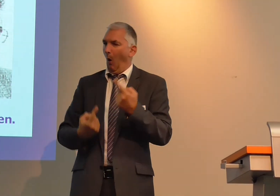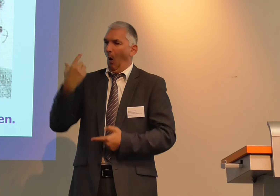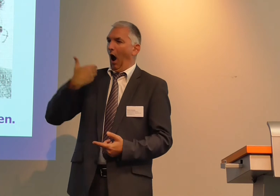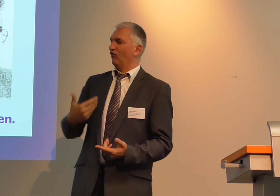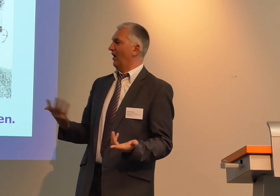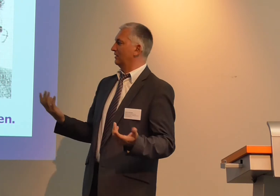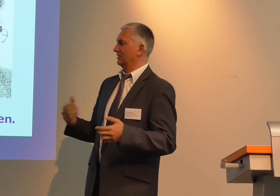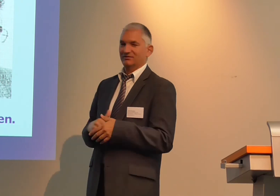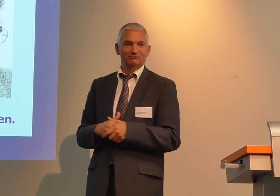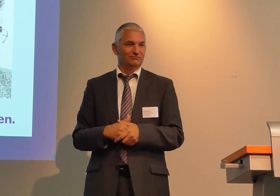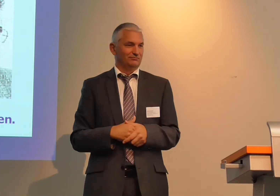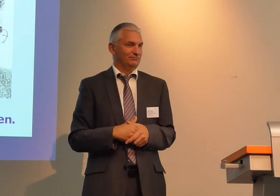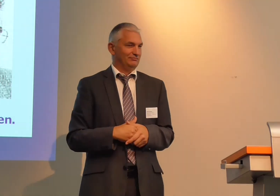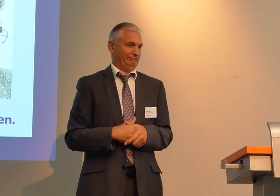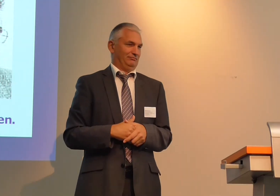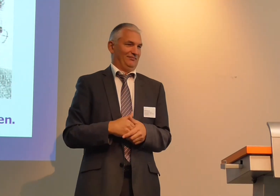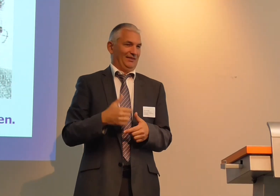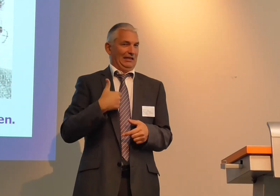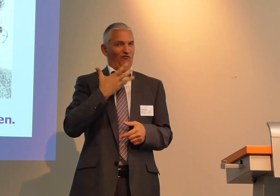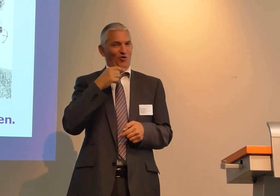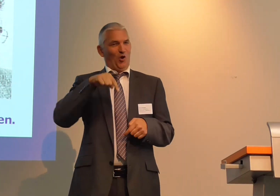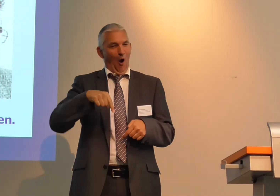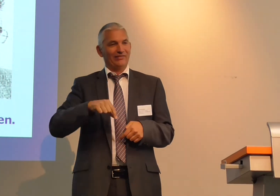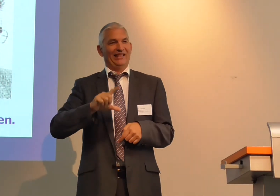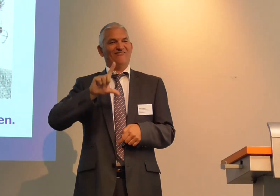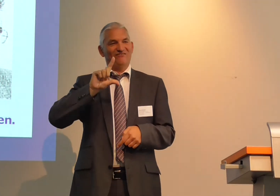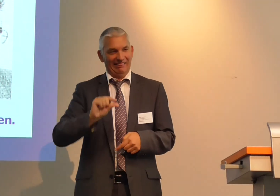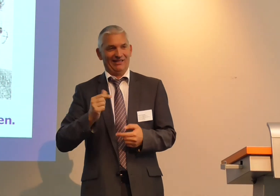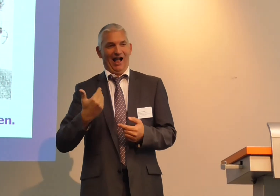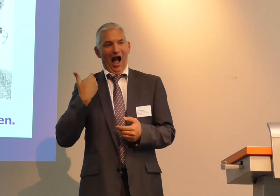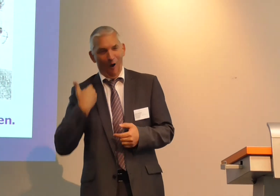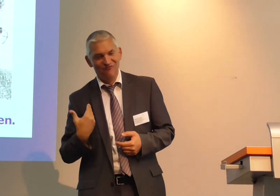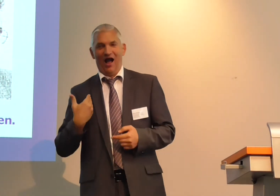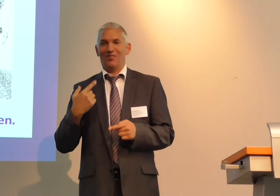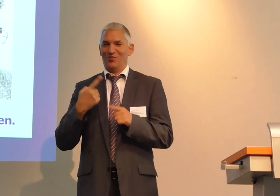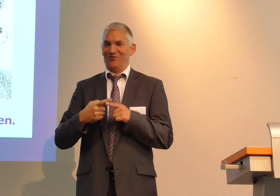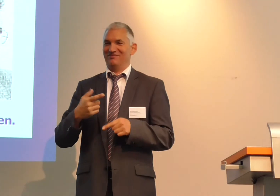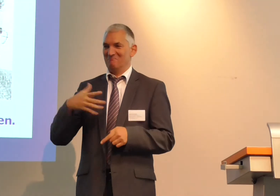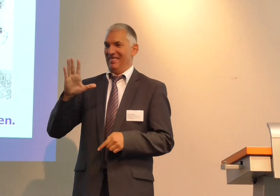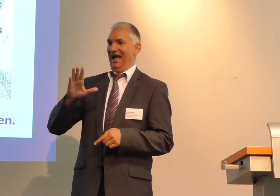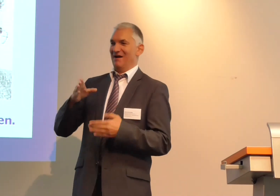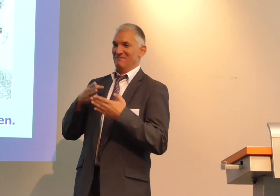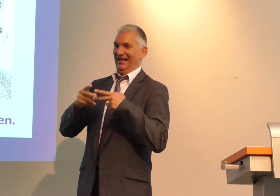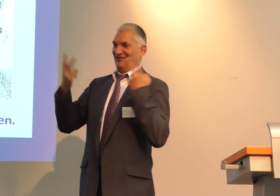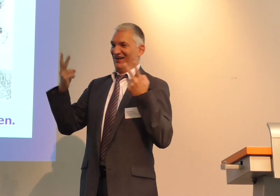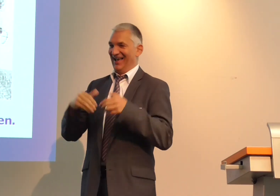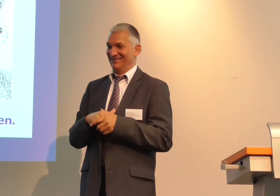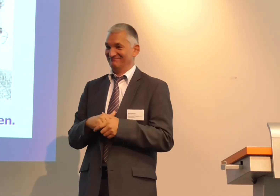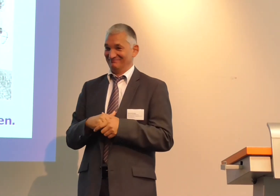die zu sammeln und die zu übergeben, war schon sehr, sehr groß. Und vielleicht haben wir heute mit weniger Aufwand mehr Ergebnis.